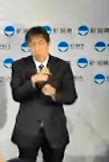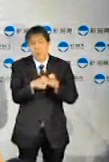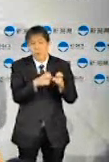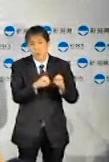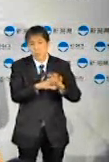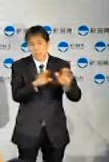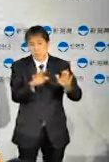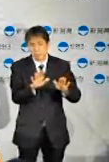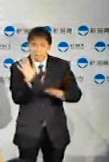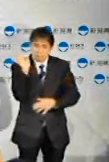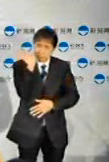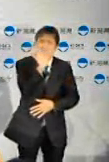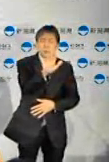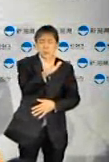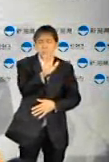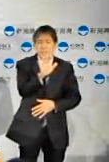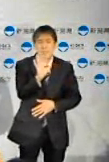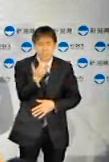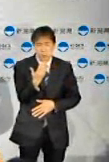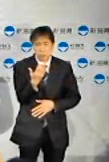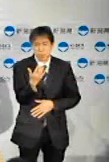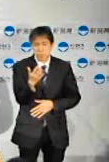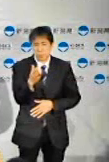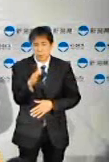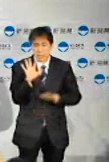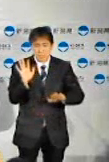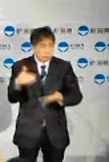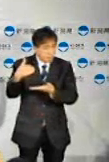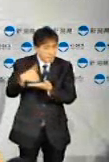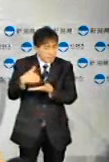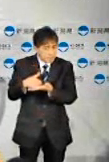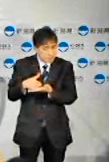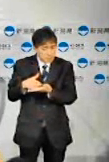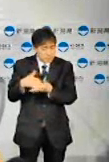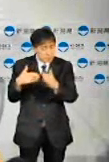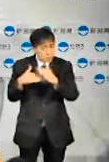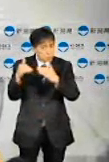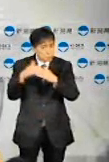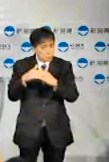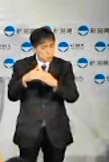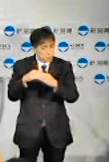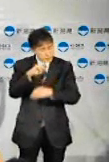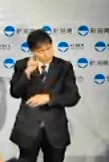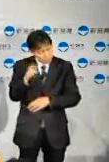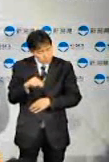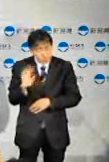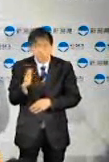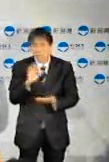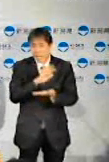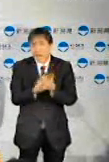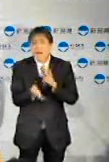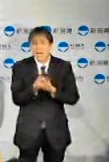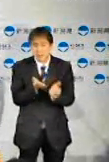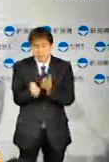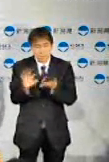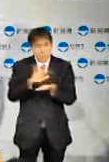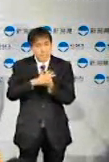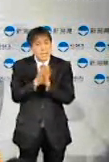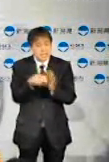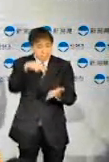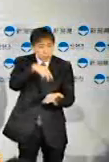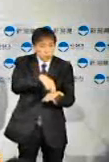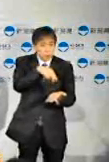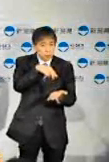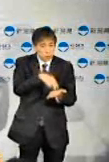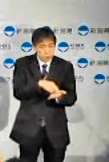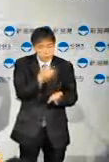ると思うんですけども、今ちょっとおっしゃった中であの重なりあるかと思うんですけど、改めてこう新潟県にとってその洋上風力